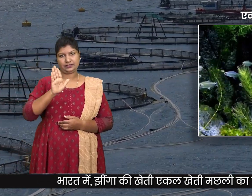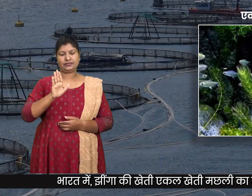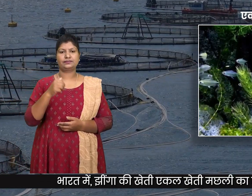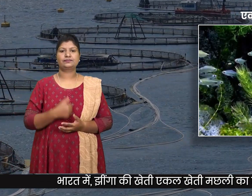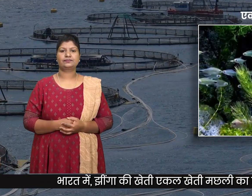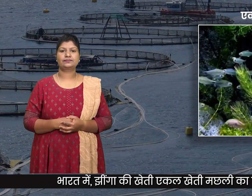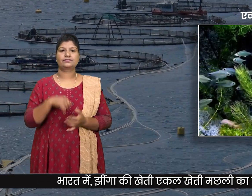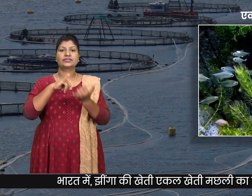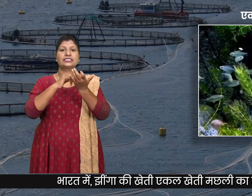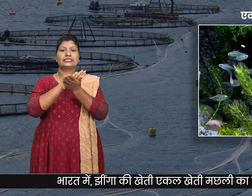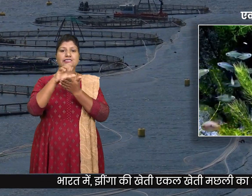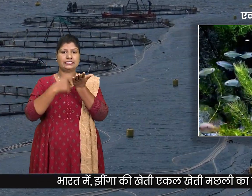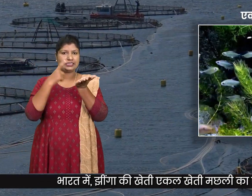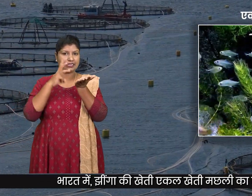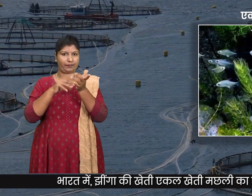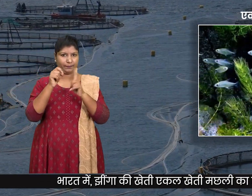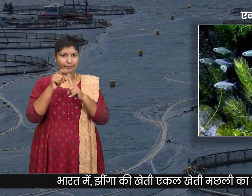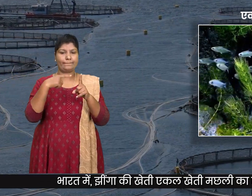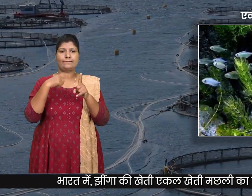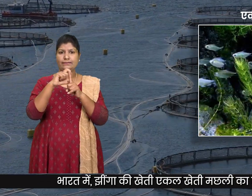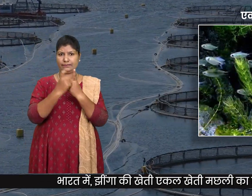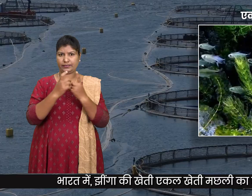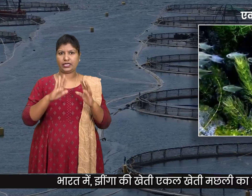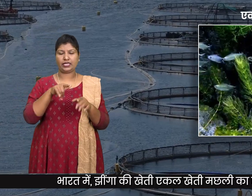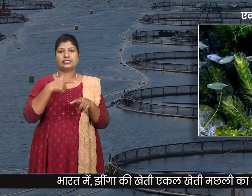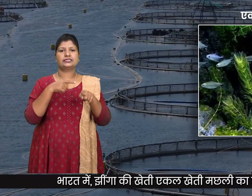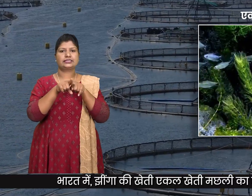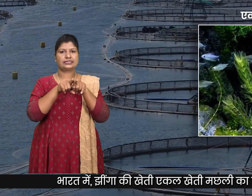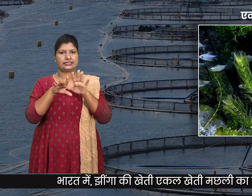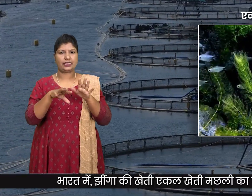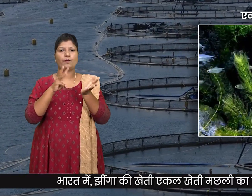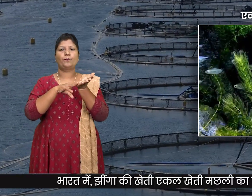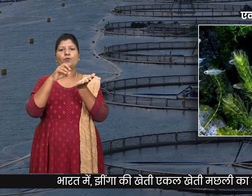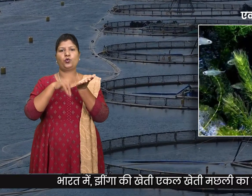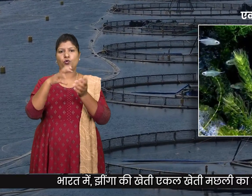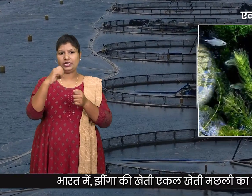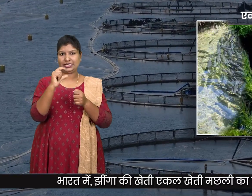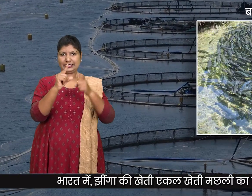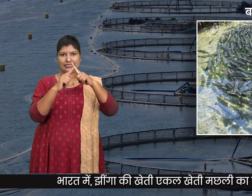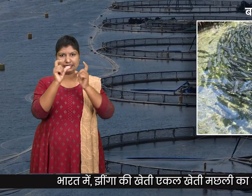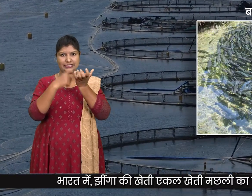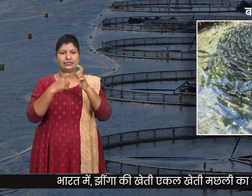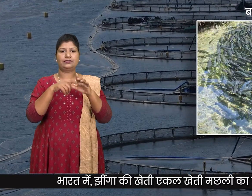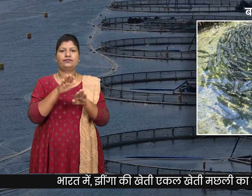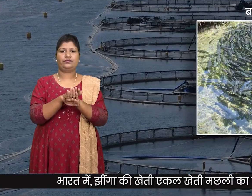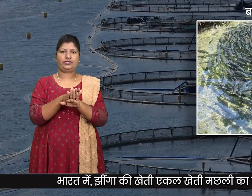भारत में झींगा की खेती एकल खेती मछली का एक उदाहरण है।